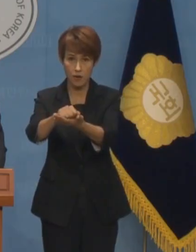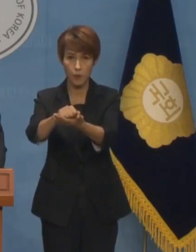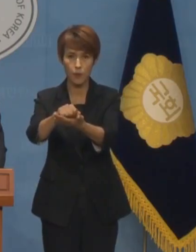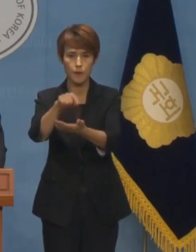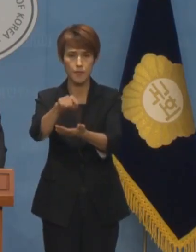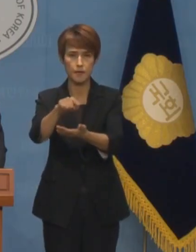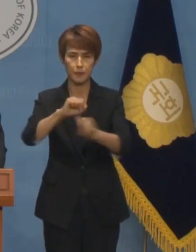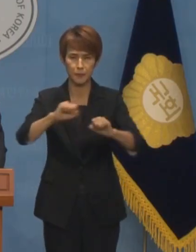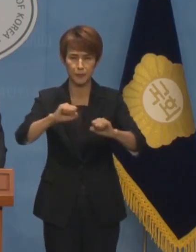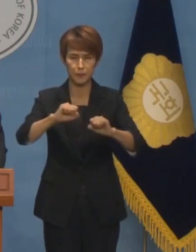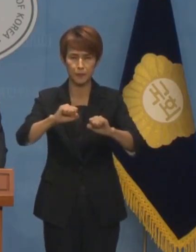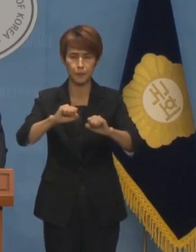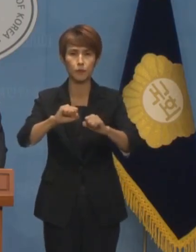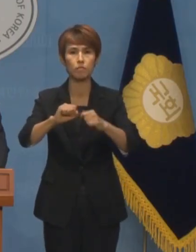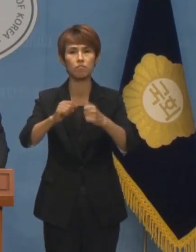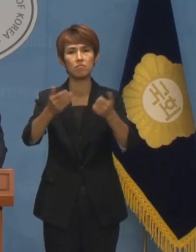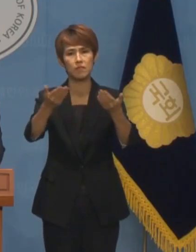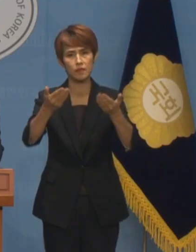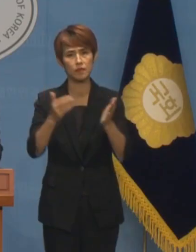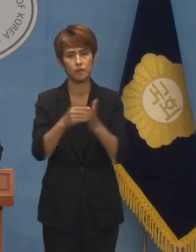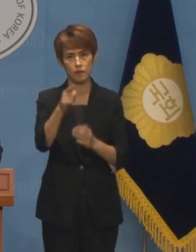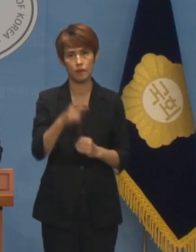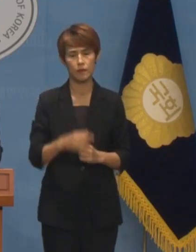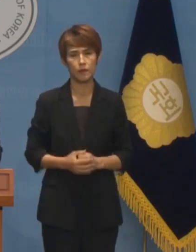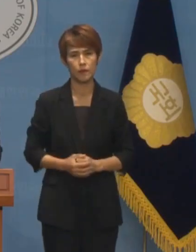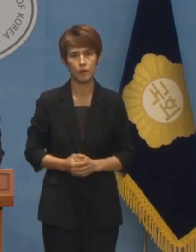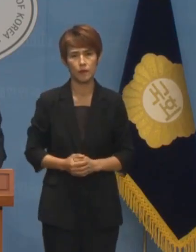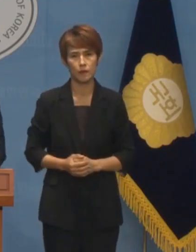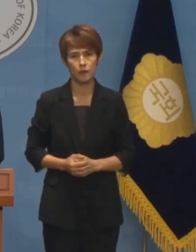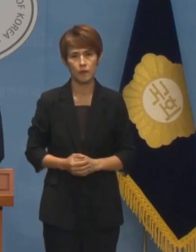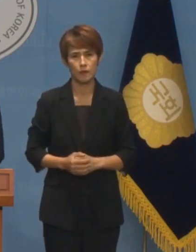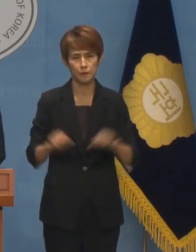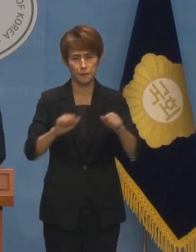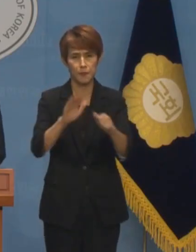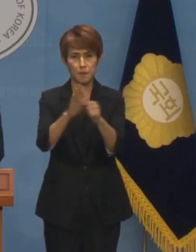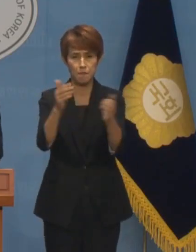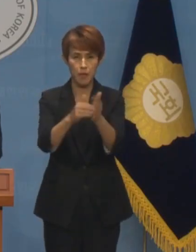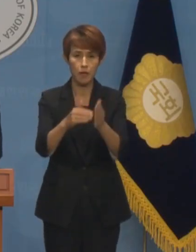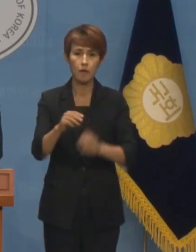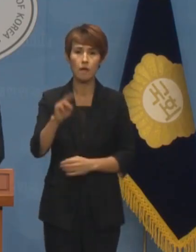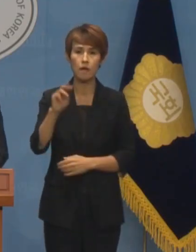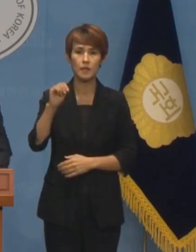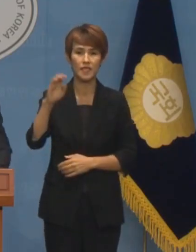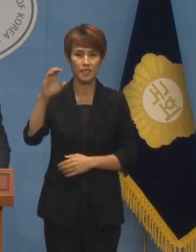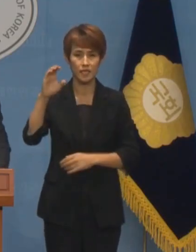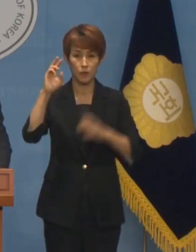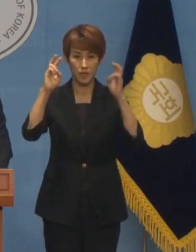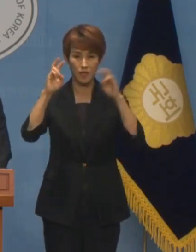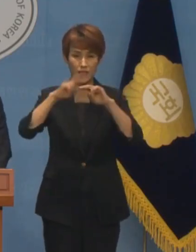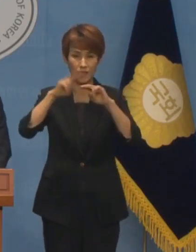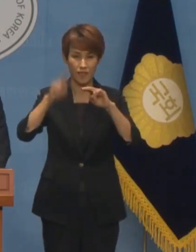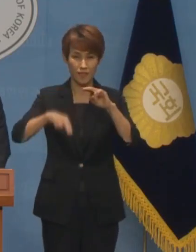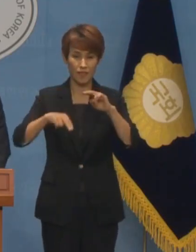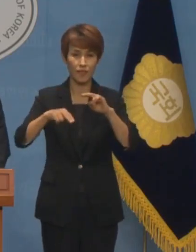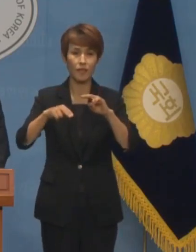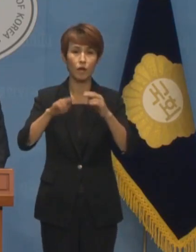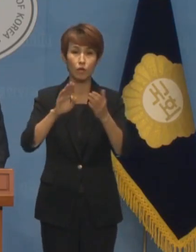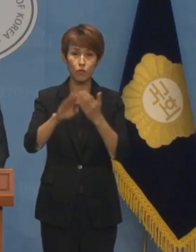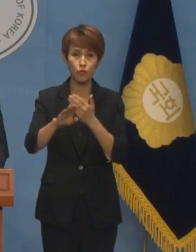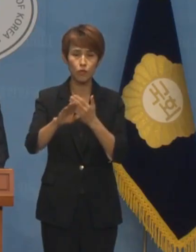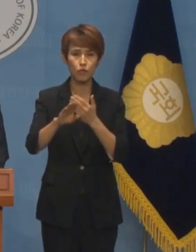정광석화 같이 실행해 나가고 있는 것입니다. 대전 MBC 사표 제출 당일에